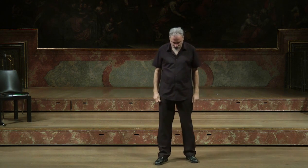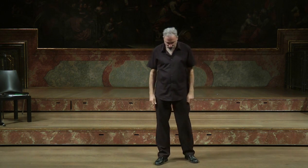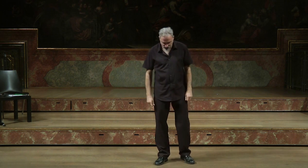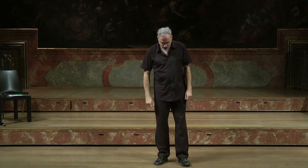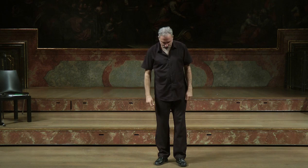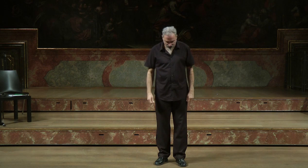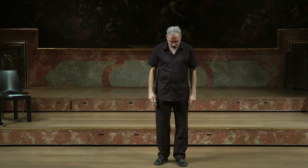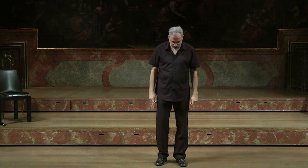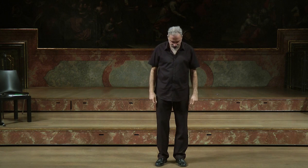Teddy ist das Thema.